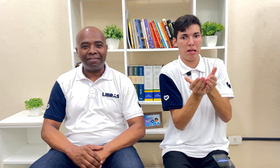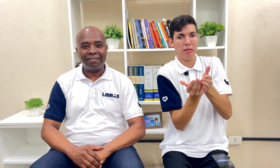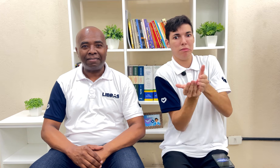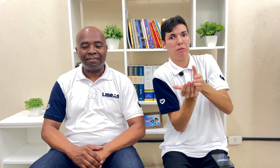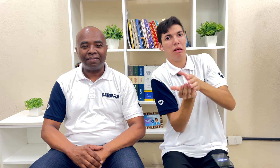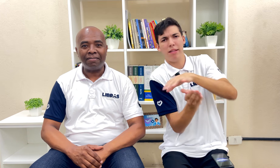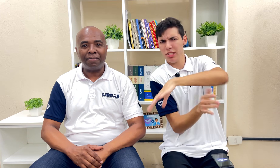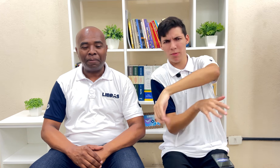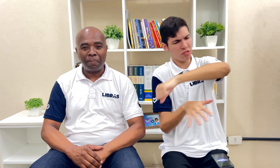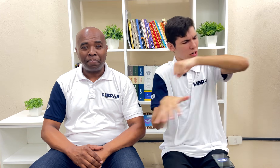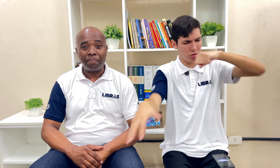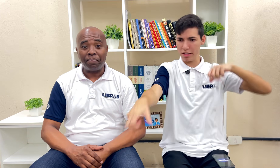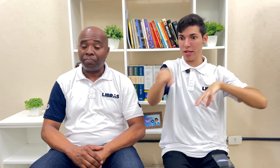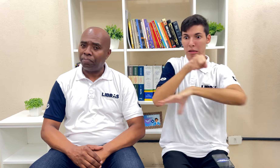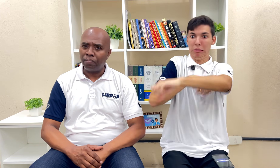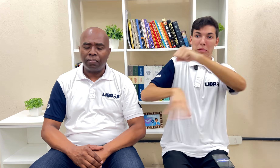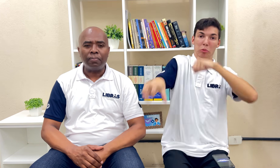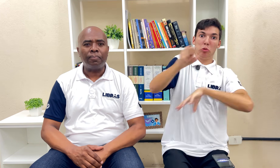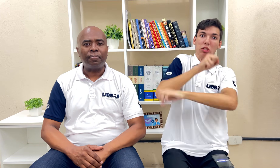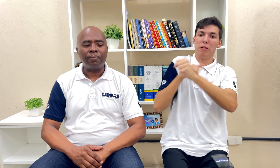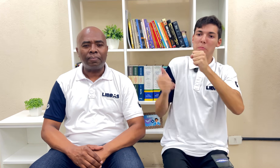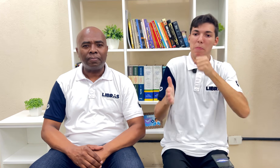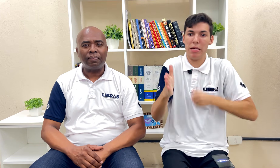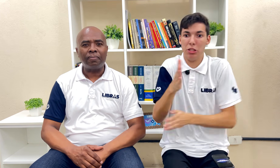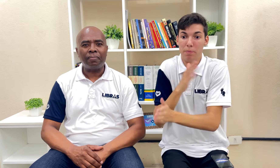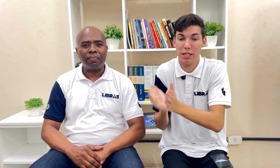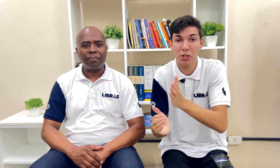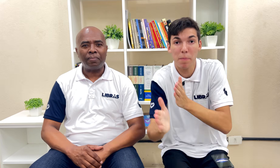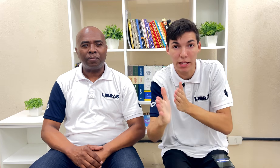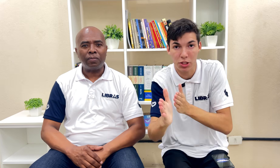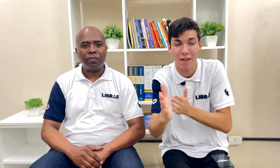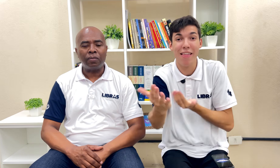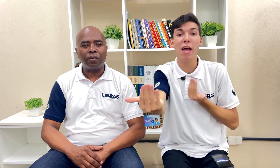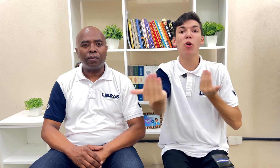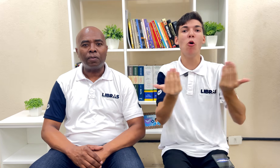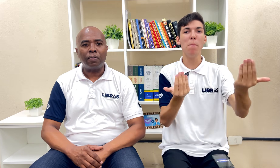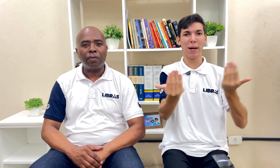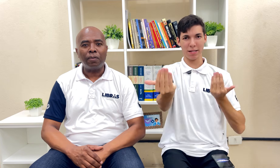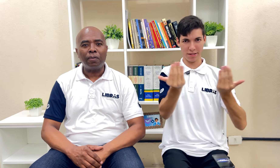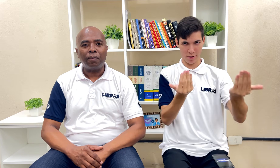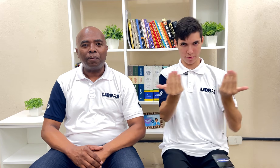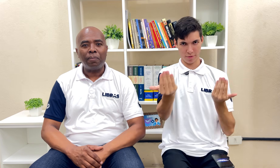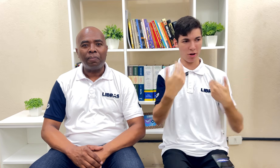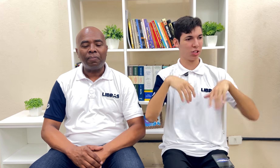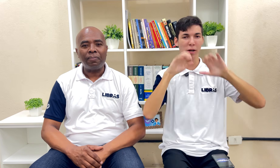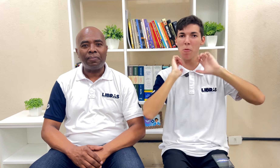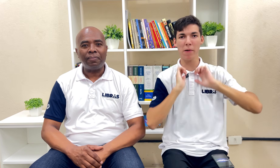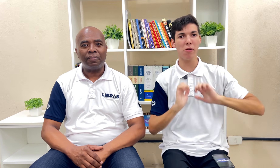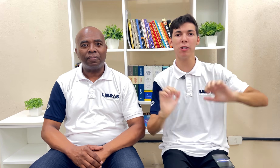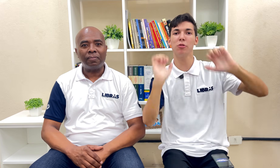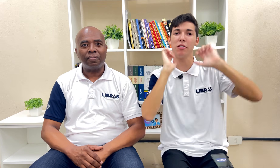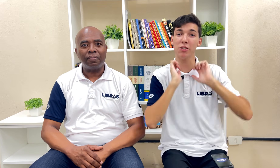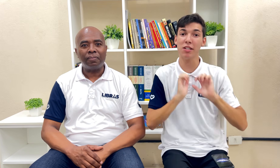sente. Deixa a música acontecer. Puxa, peixe, peixe, peixe. Comparação. Ó, já acompanhei o cantor.